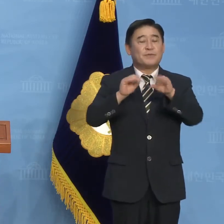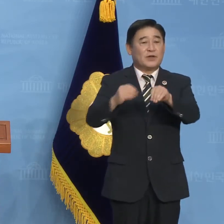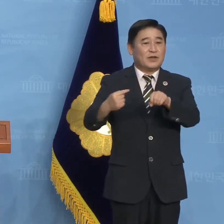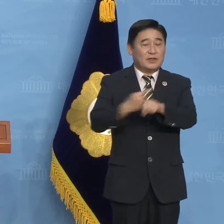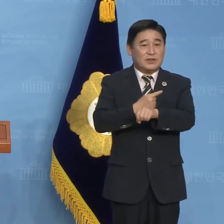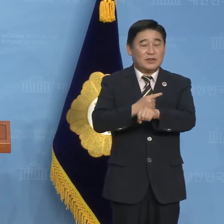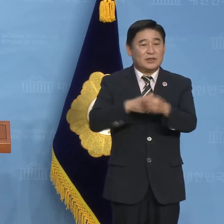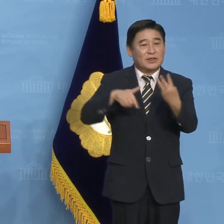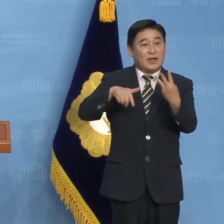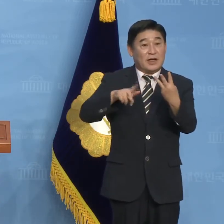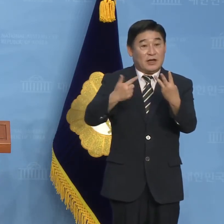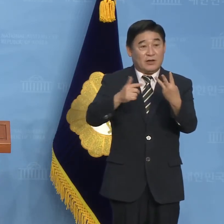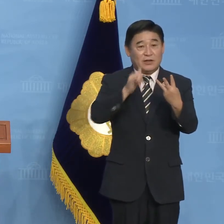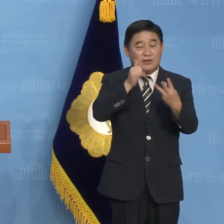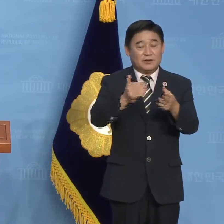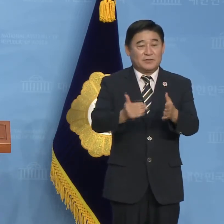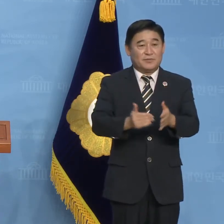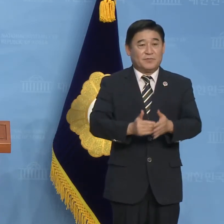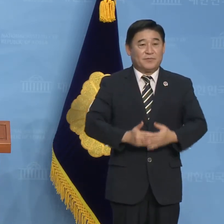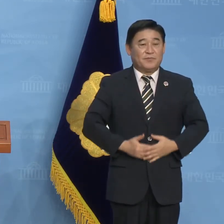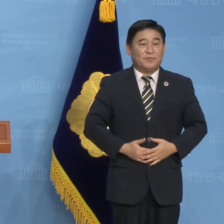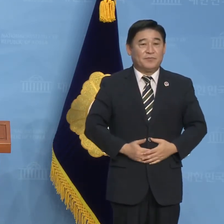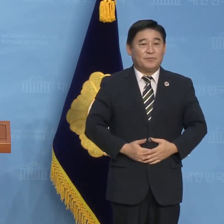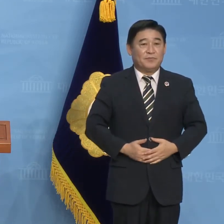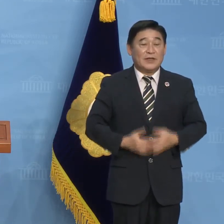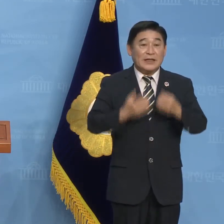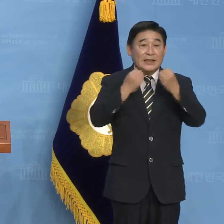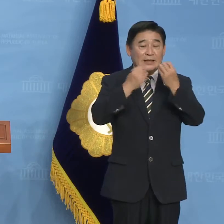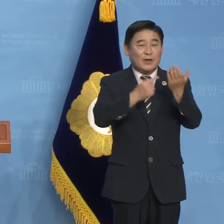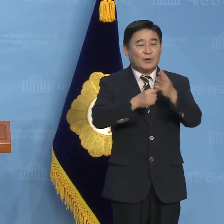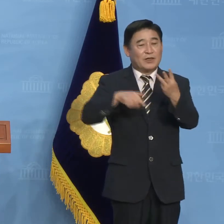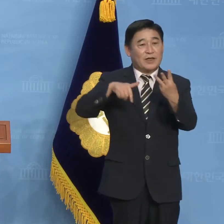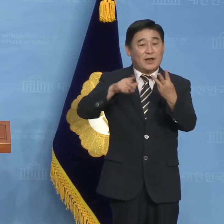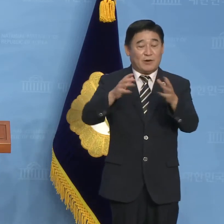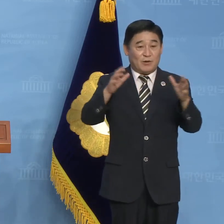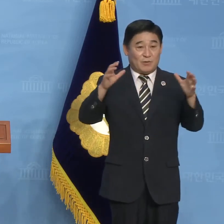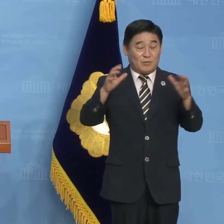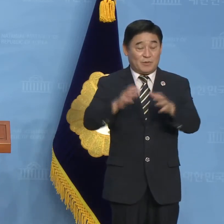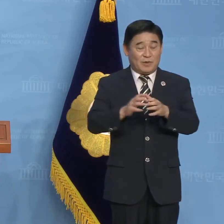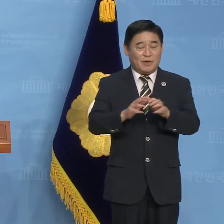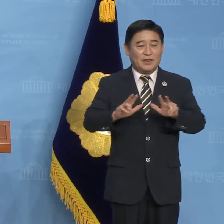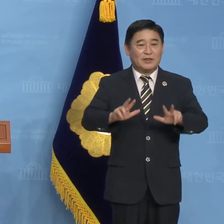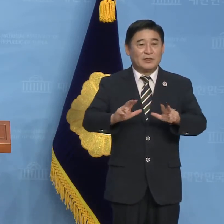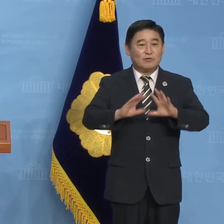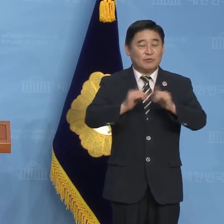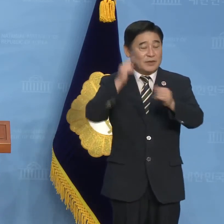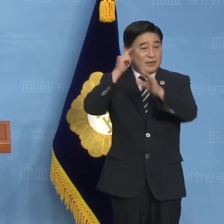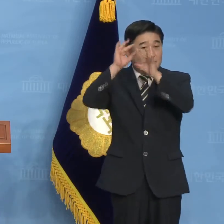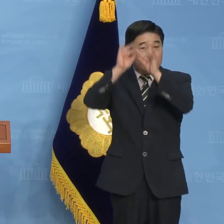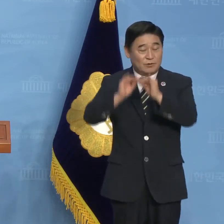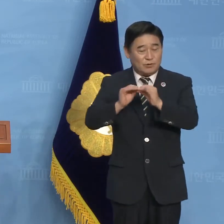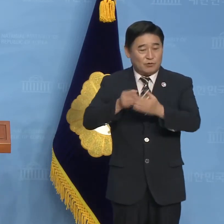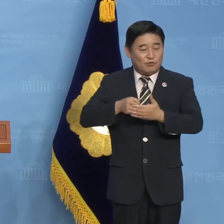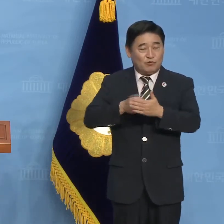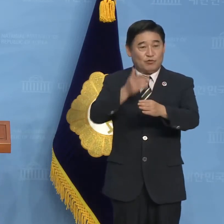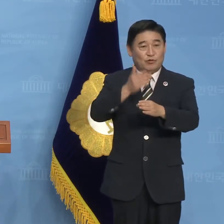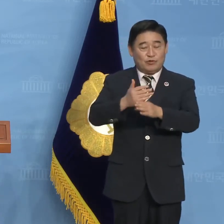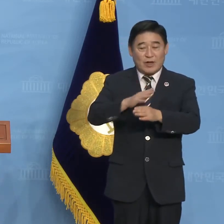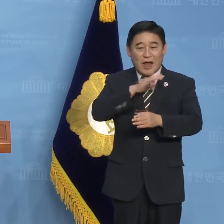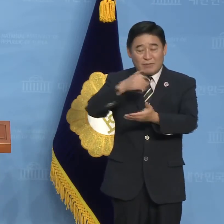총 3건이 새로 공개되었습니다. 새로 공개된 3건을 포함하여 현재 국민동의 절차가 진행 중인